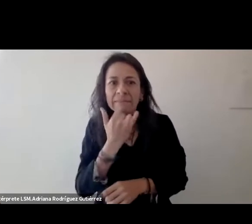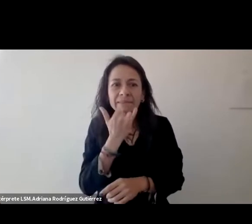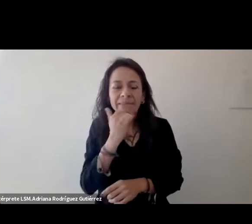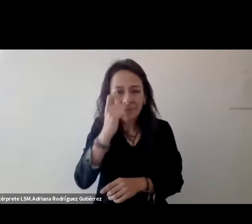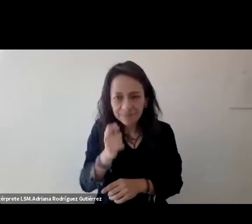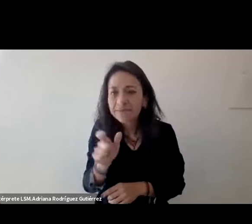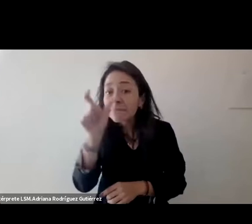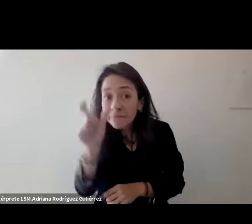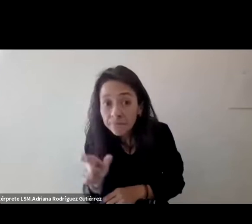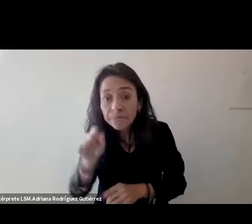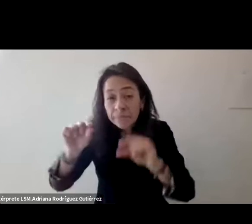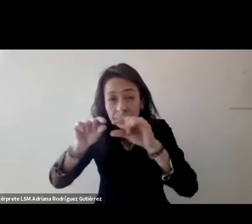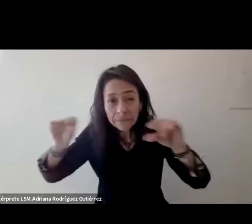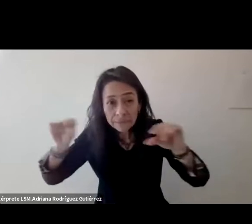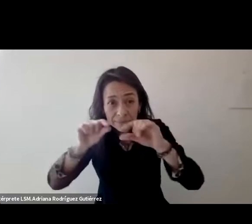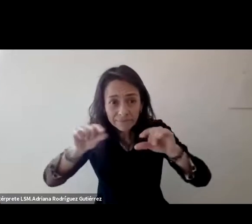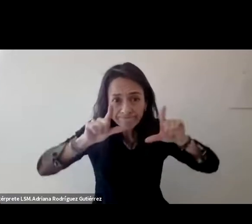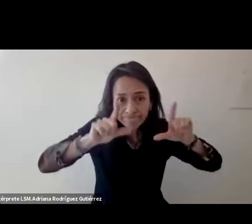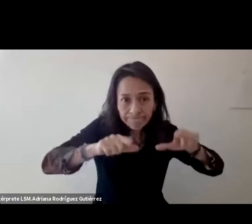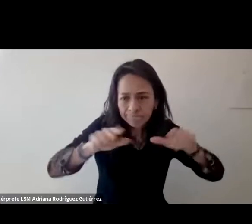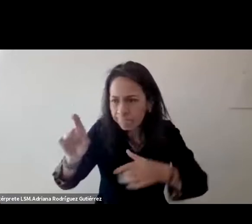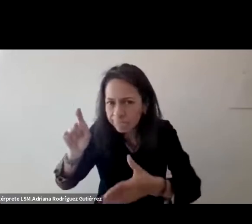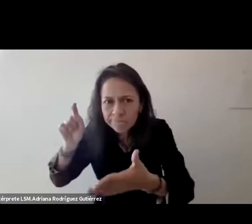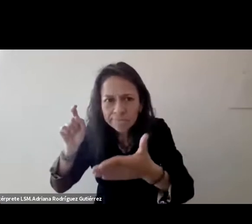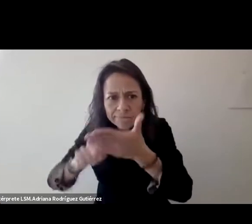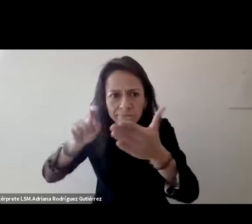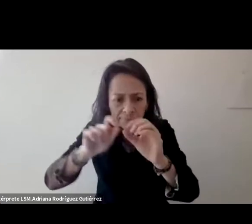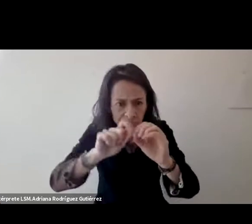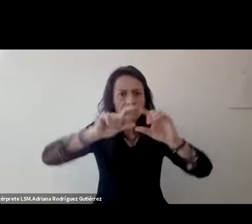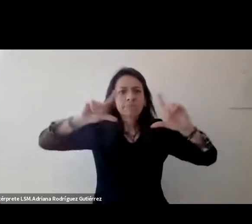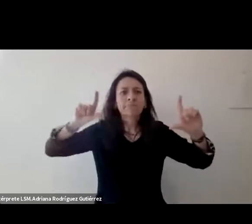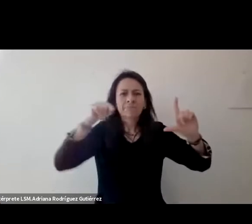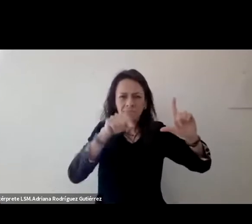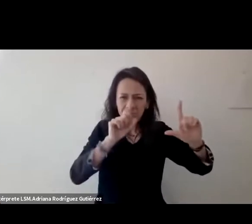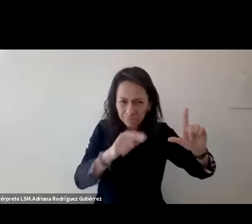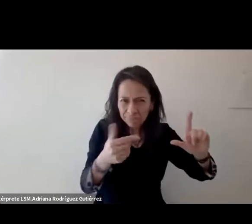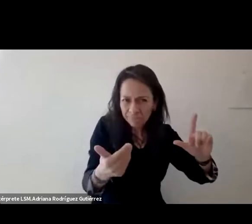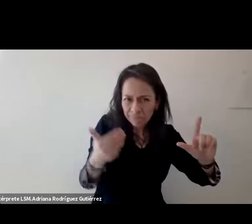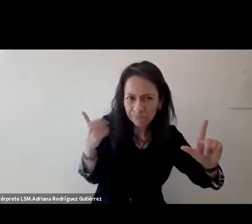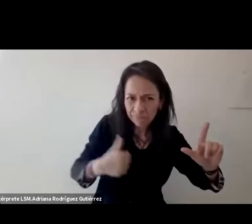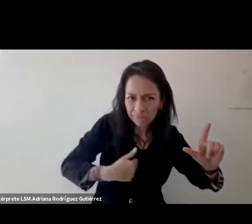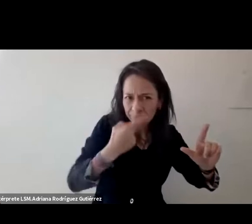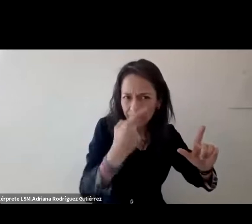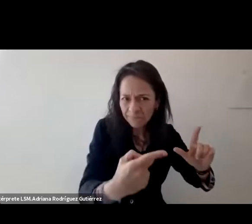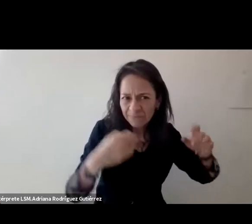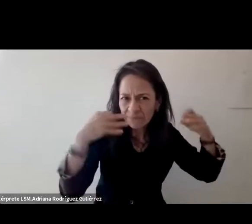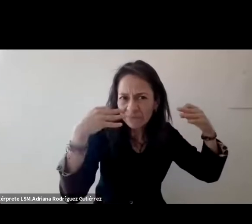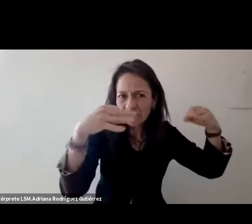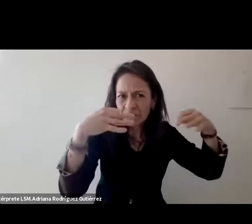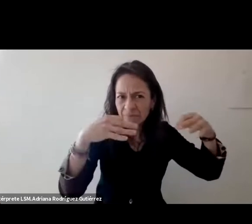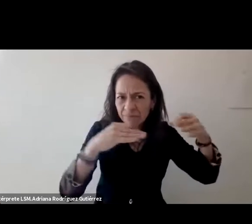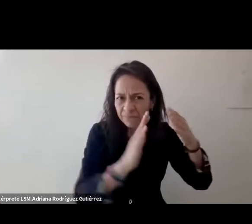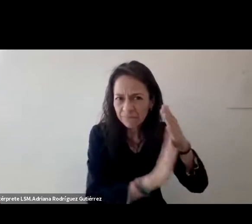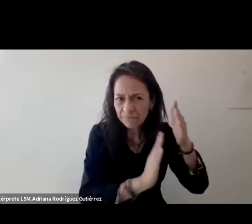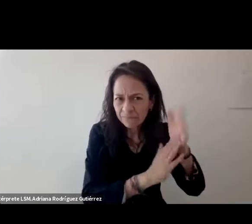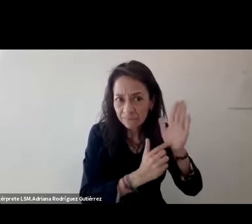en esta misma liga encontramos todos los documentos que acabo de mencionar. Estamos también en la perspectiva de